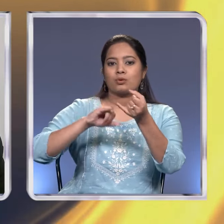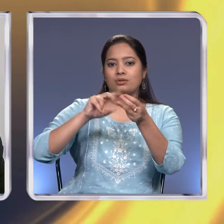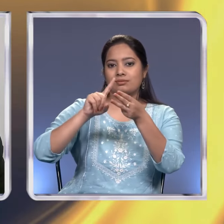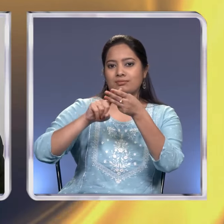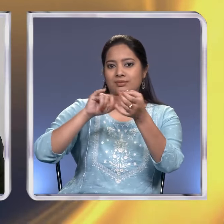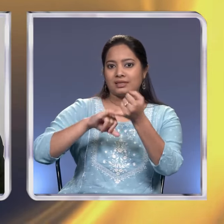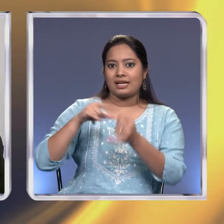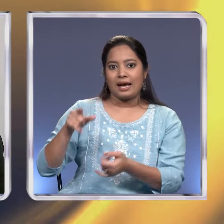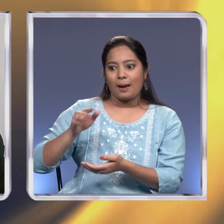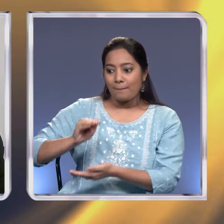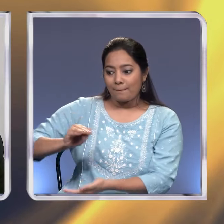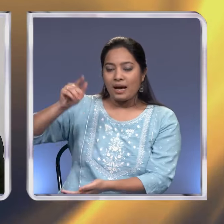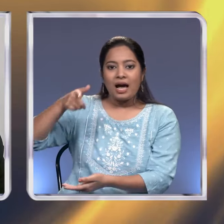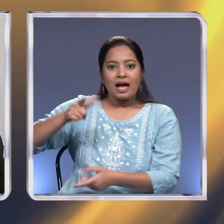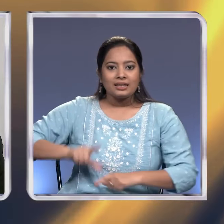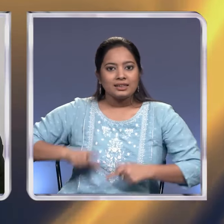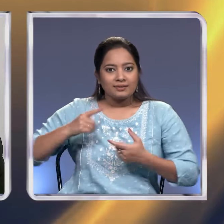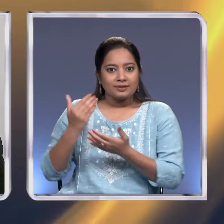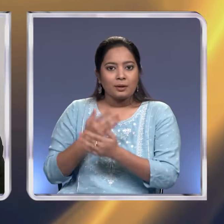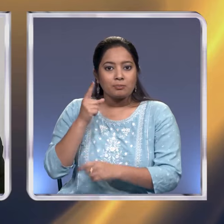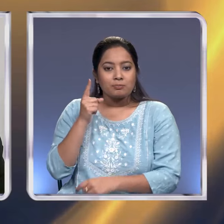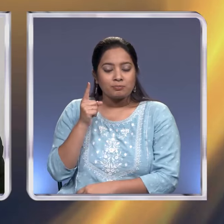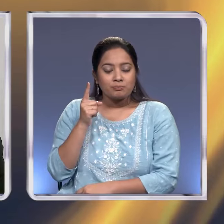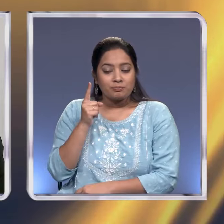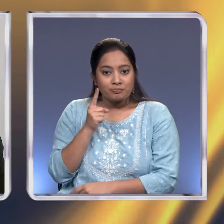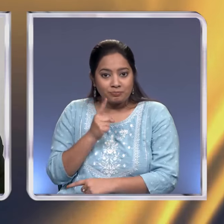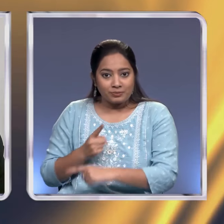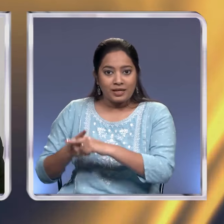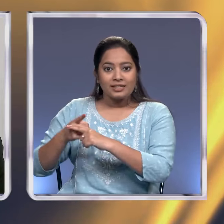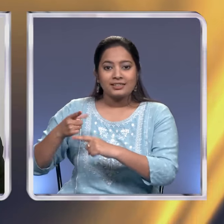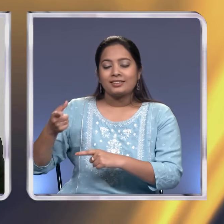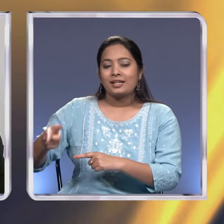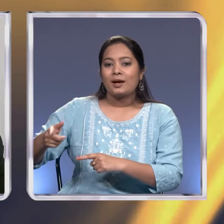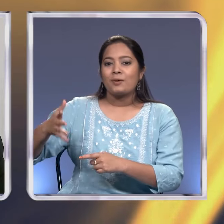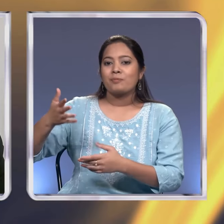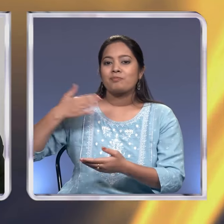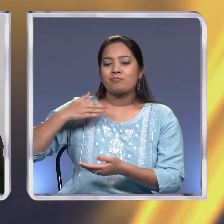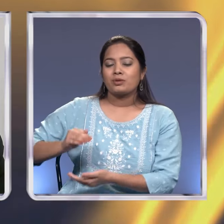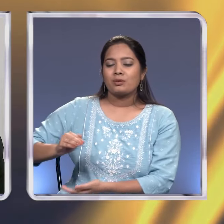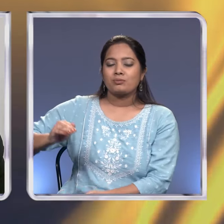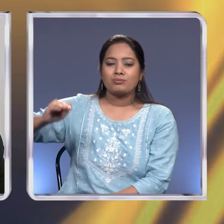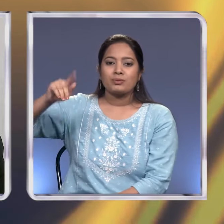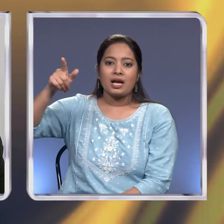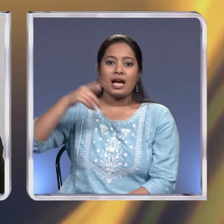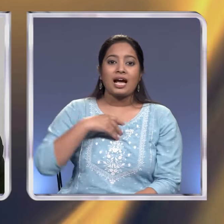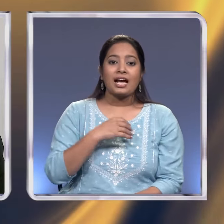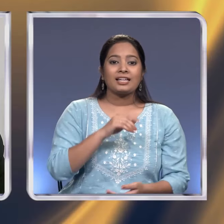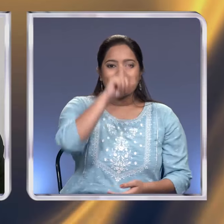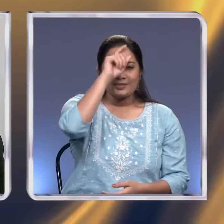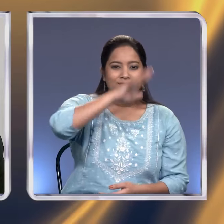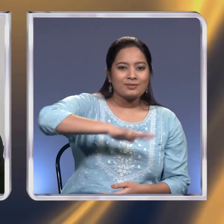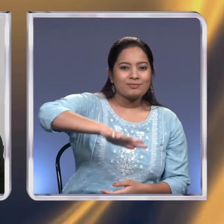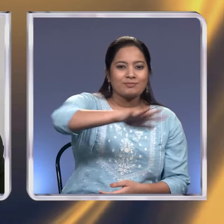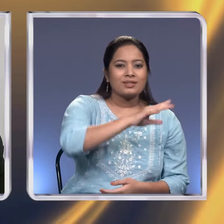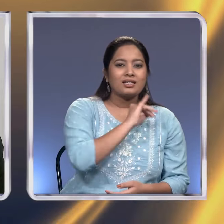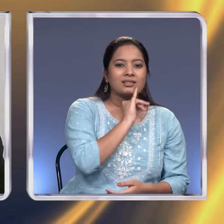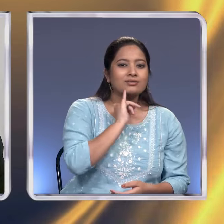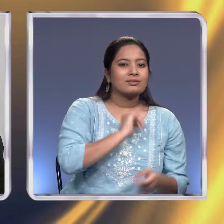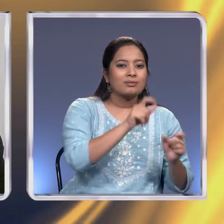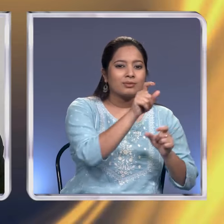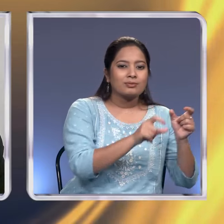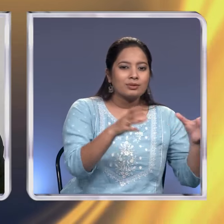कहलाया। और वो बच्चा ही नहीं लेकिन आगे जाकर वो अपने देश के लिए एक मसीहा के रूप में उतरा, जिसने अपने देश